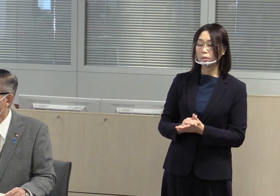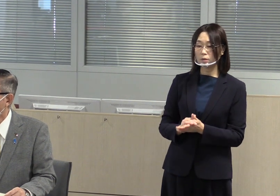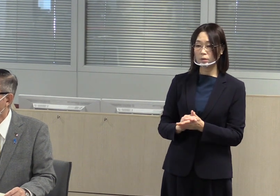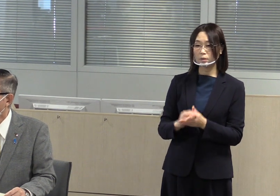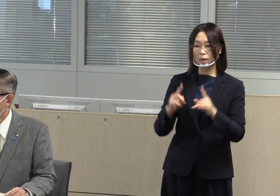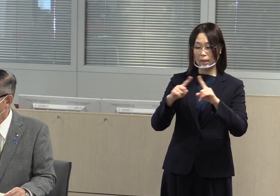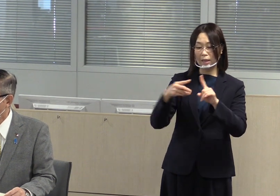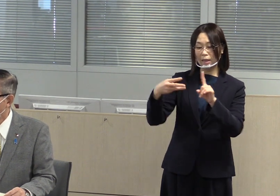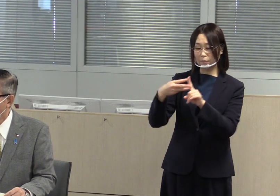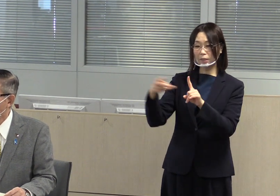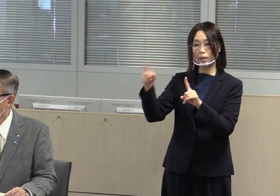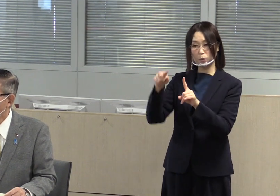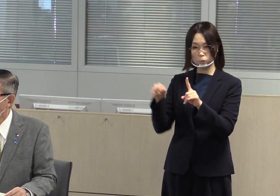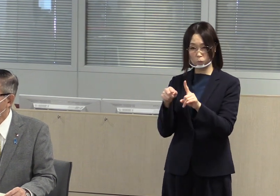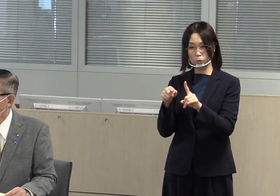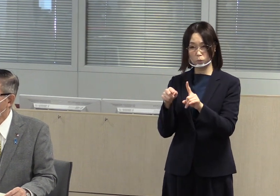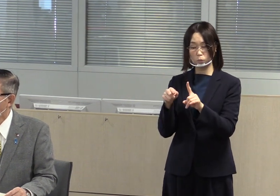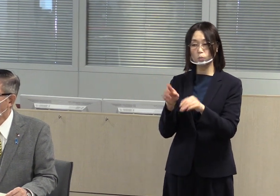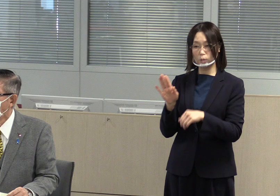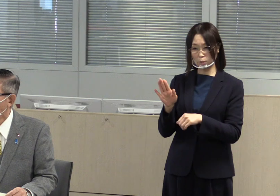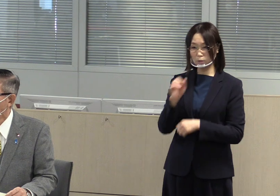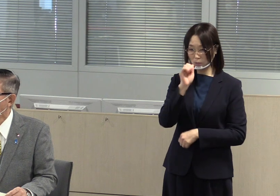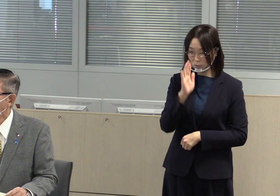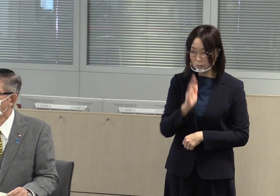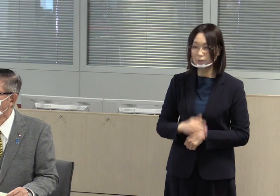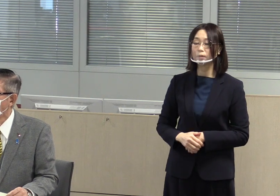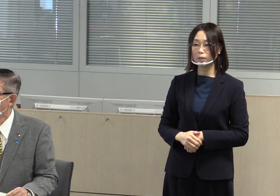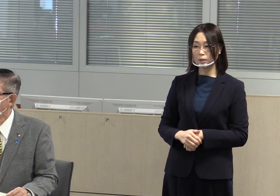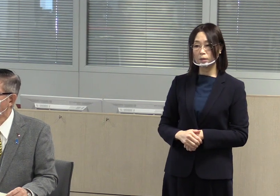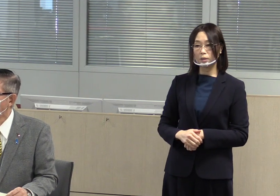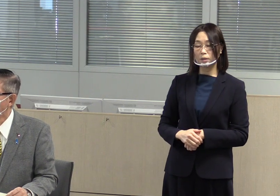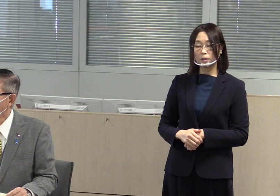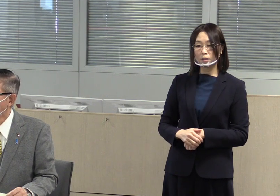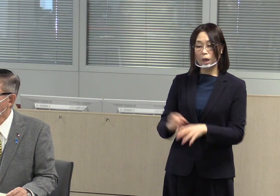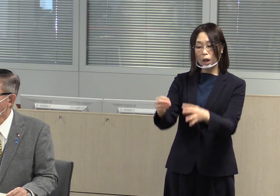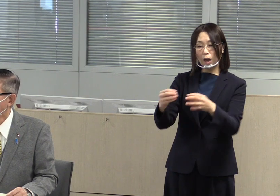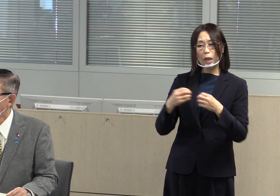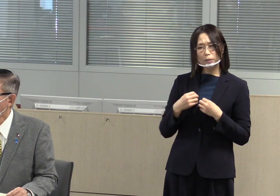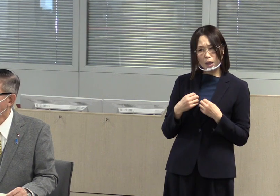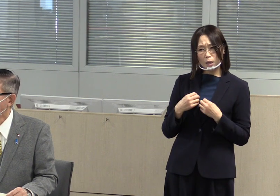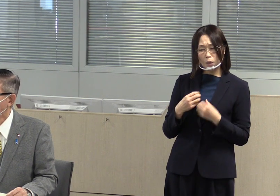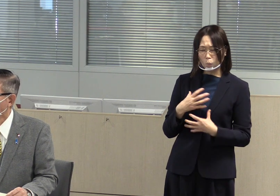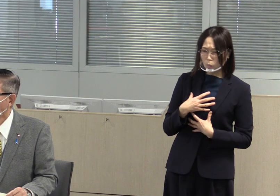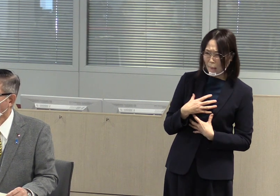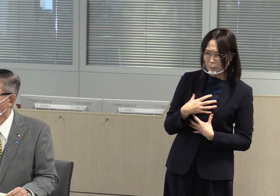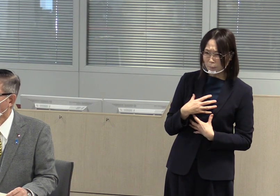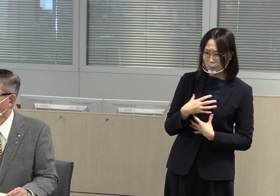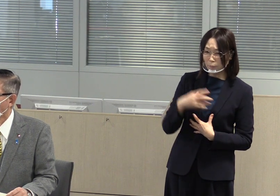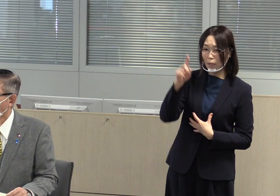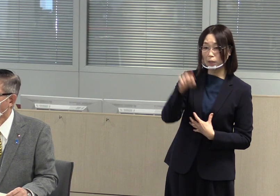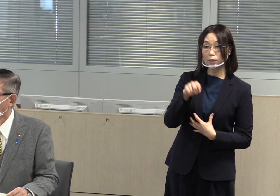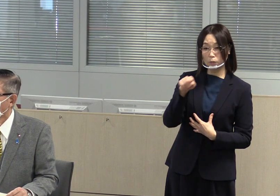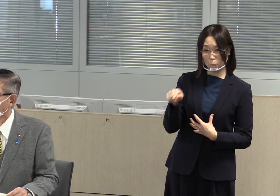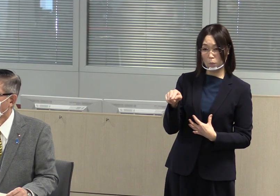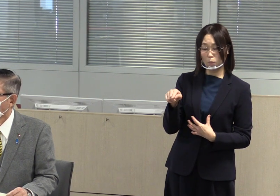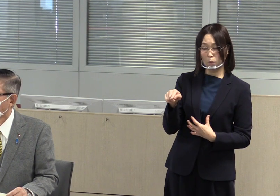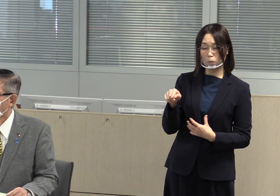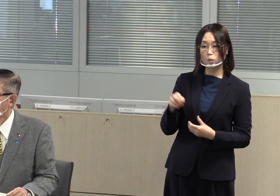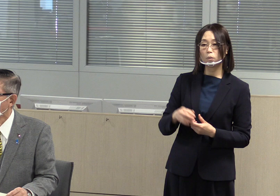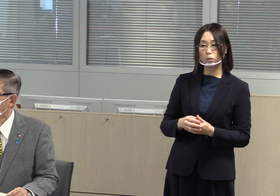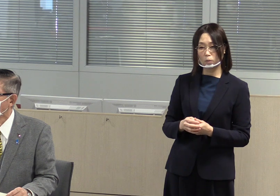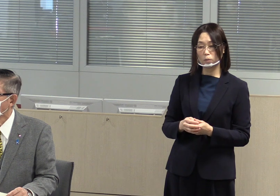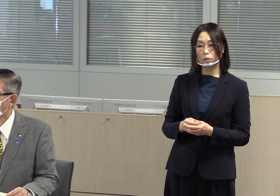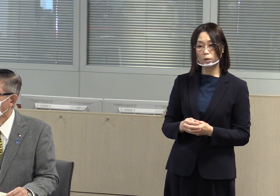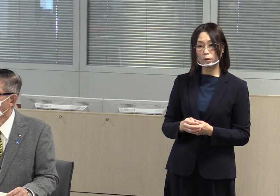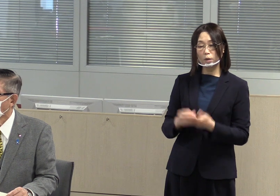ABS 秋田放送の佐藤と申します。よろしくお願いします。感染に不安がある方っていうことであり